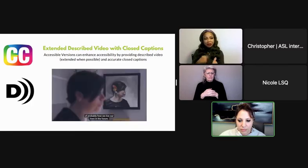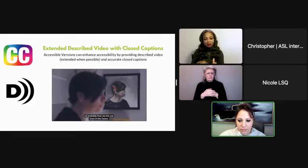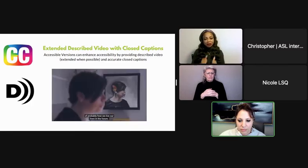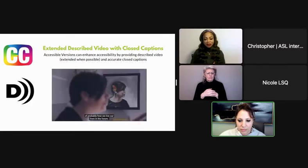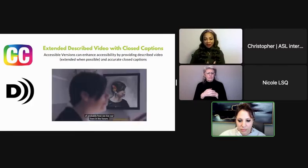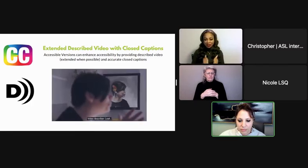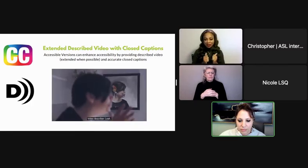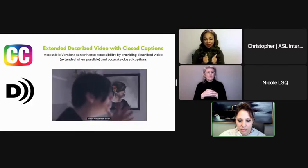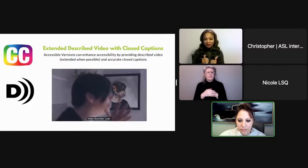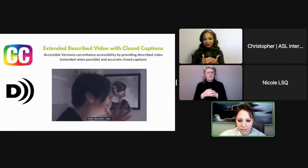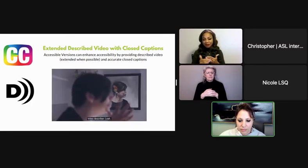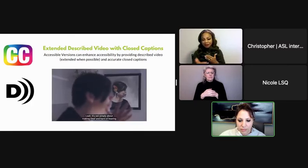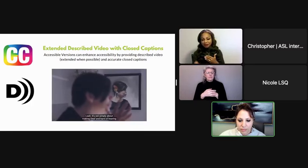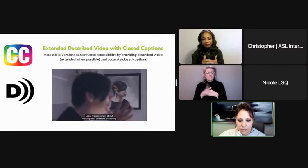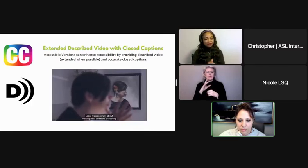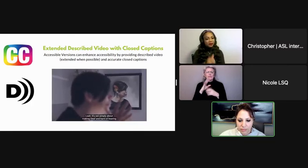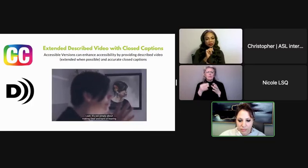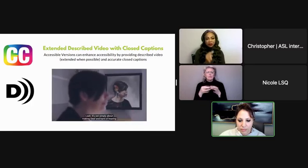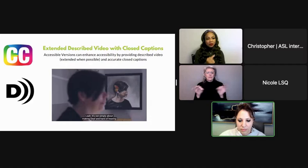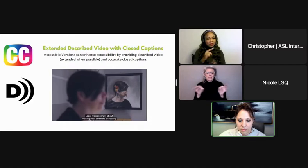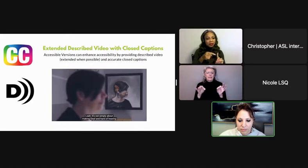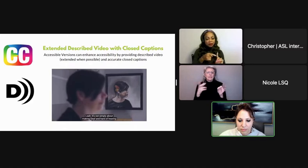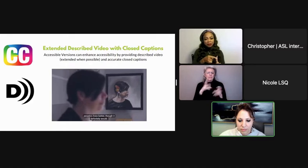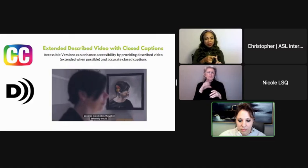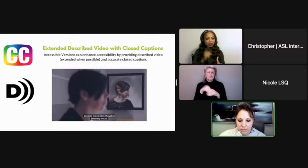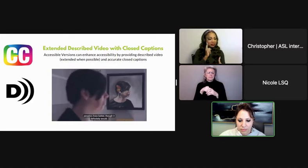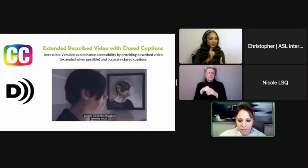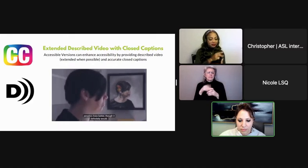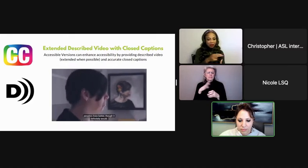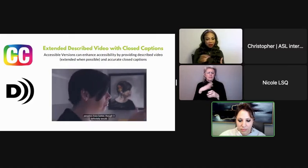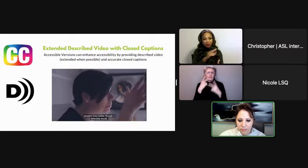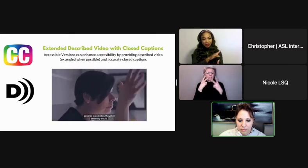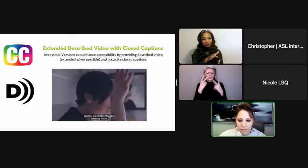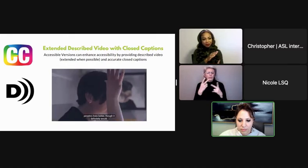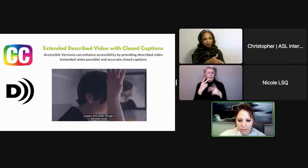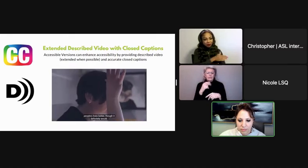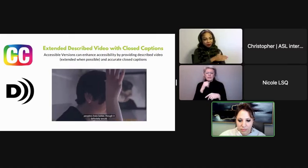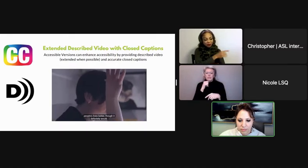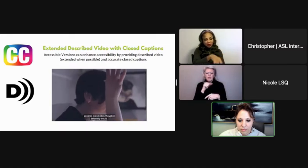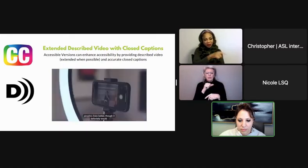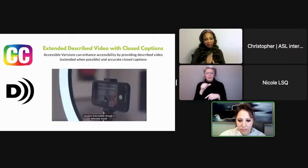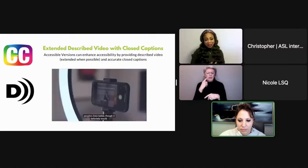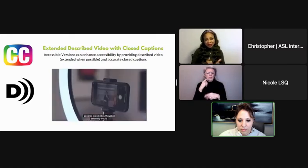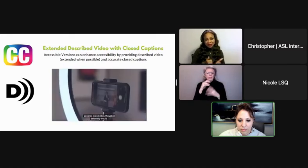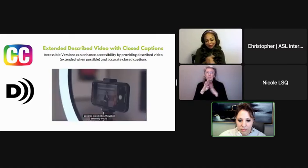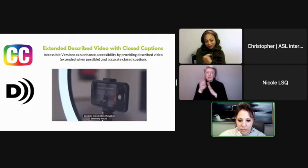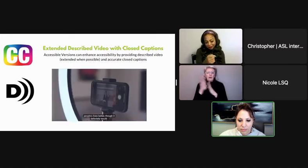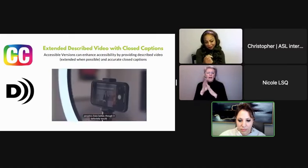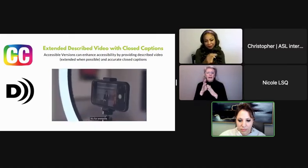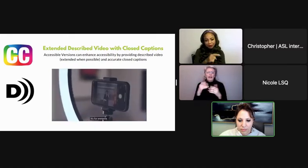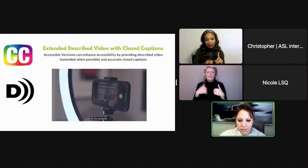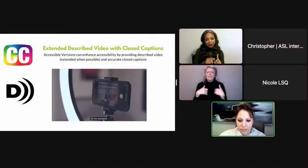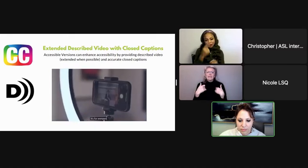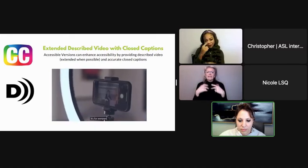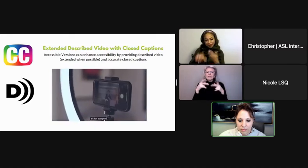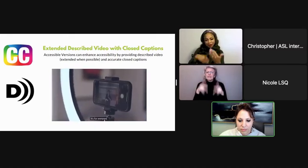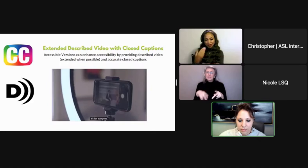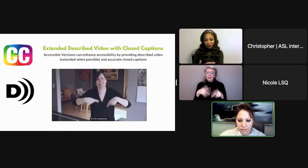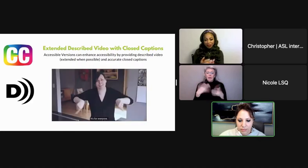Donc, les sous-titres pourraient faire partir de notre vue. Ce n'est pas seulement pour améliorer la vie des personnes